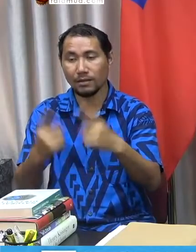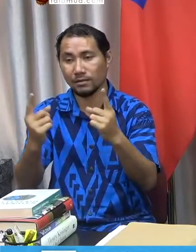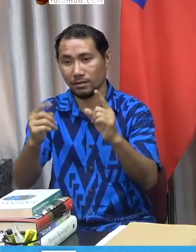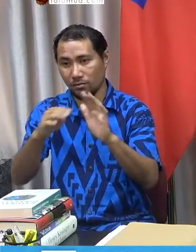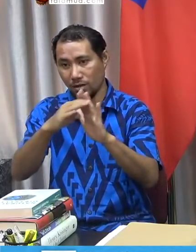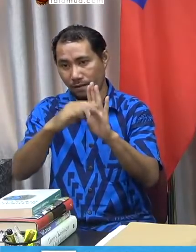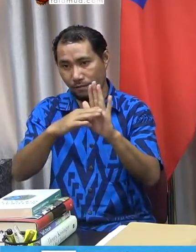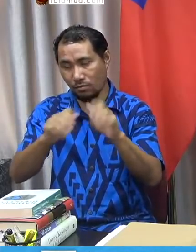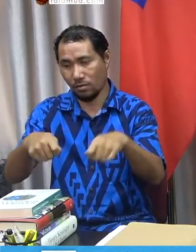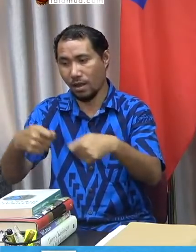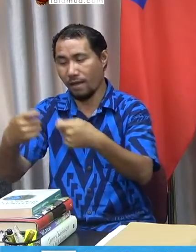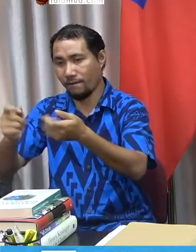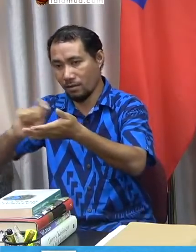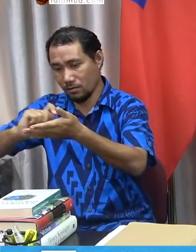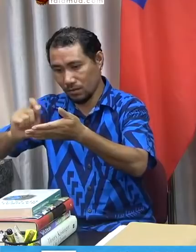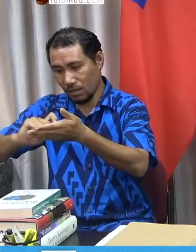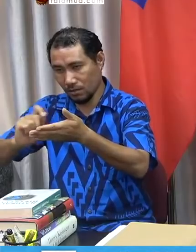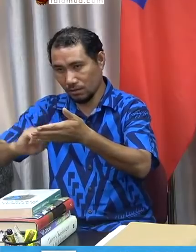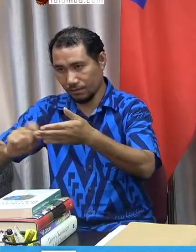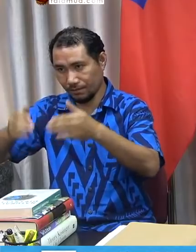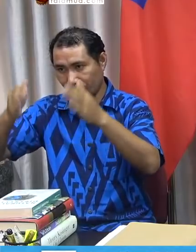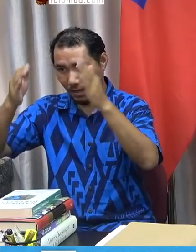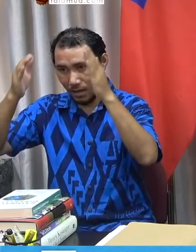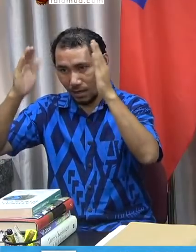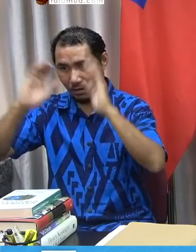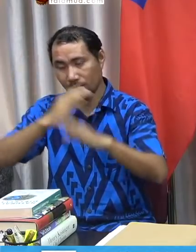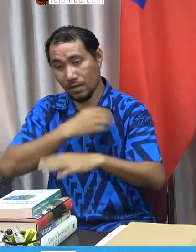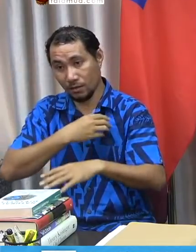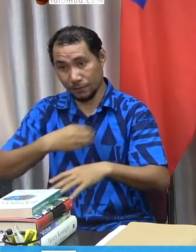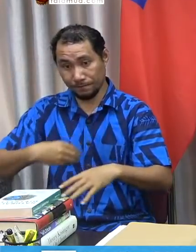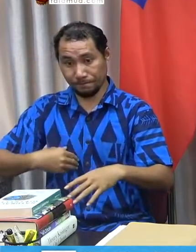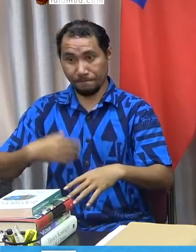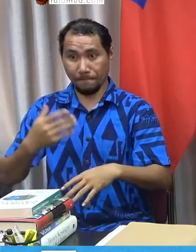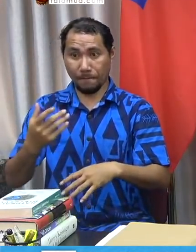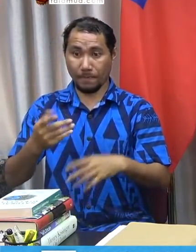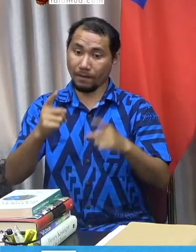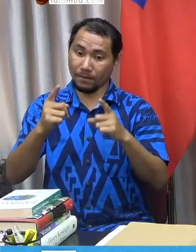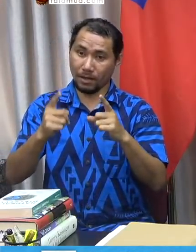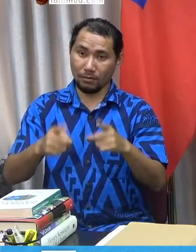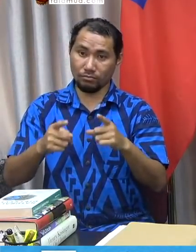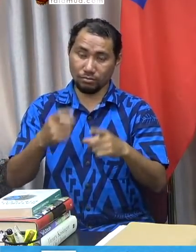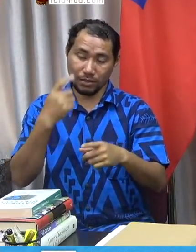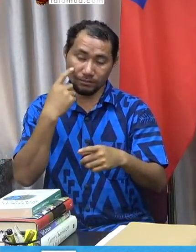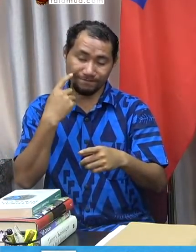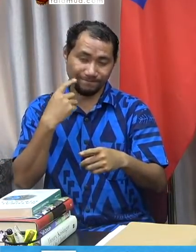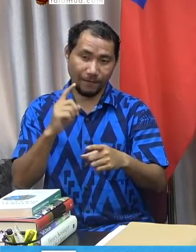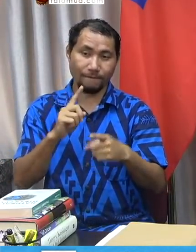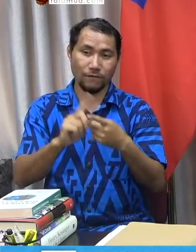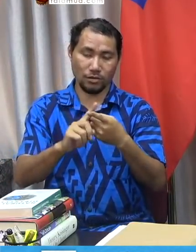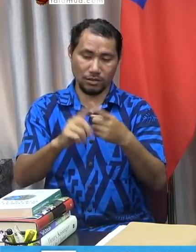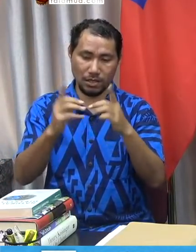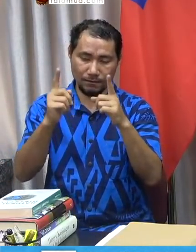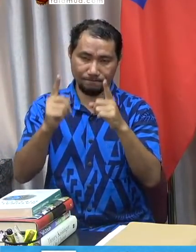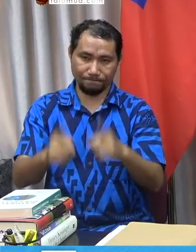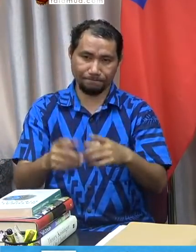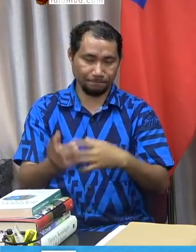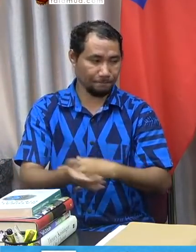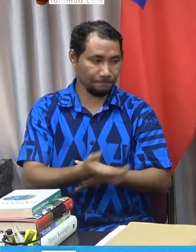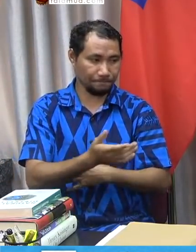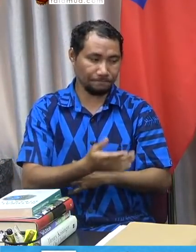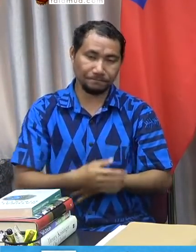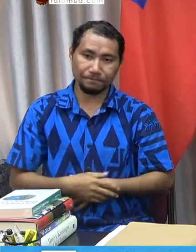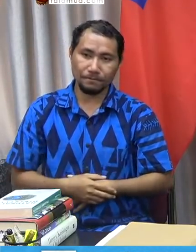le au le malo. O se mata upu tau a mata le nā. Mai o lea